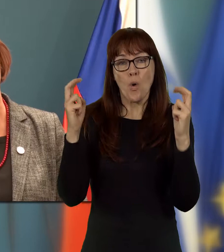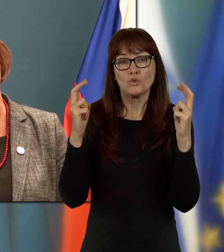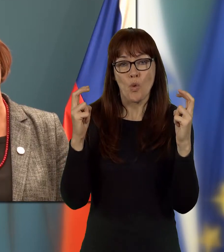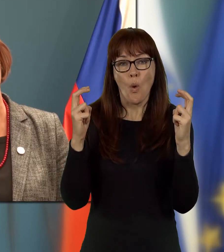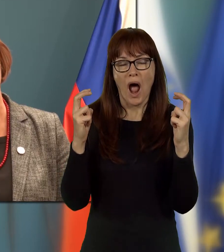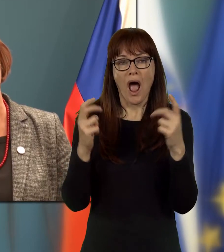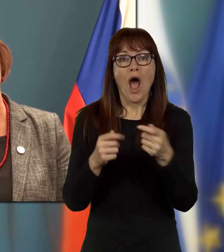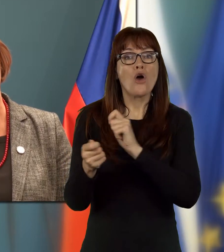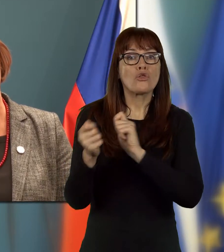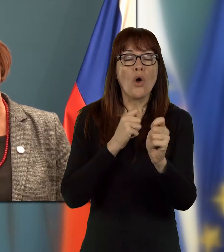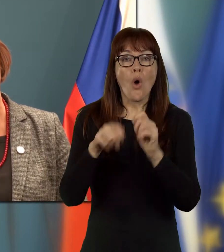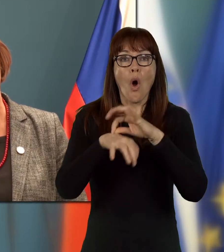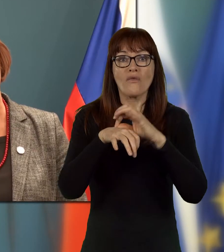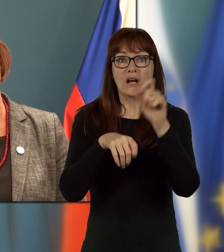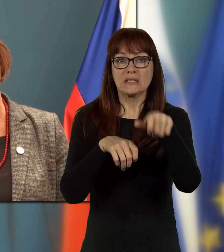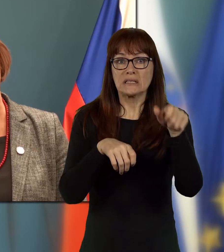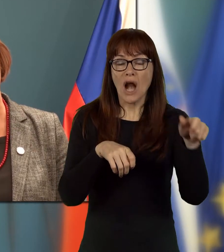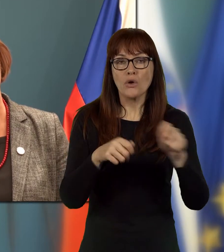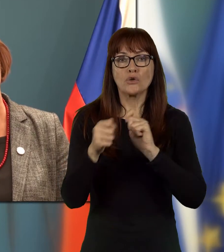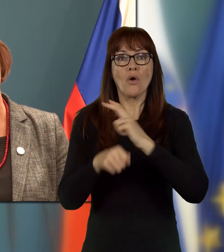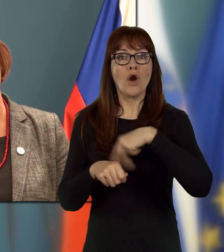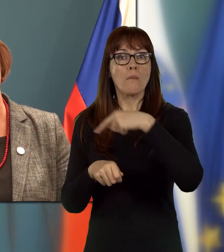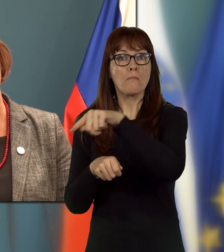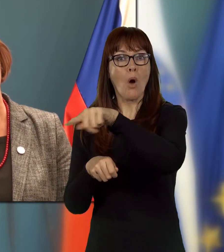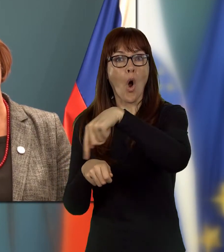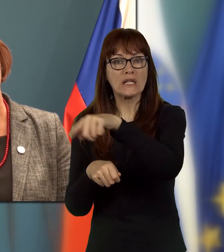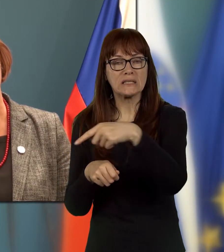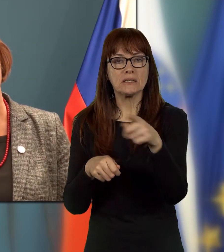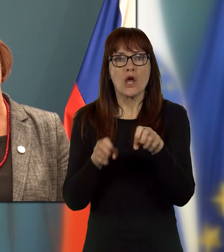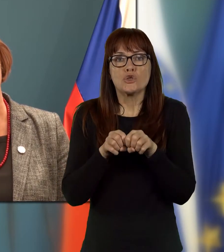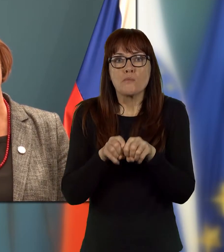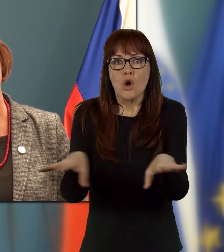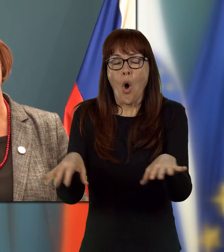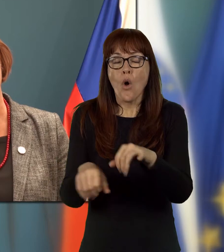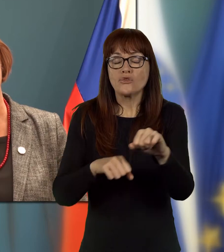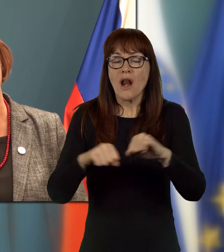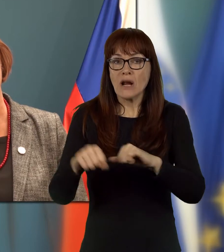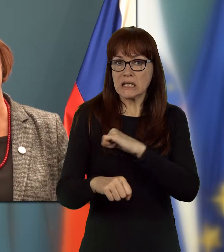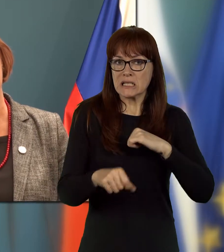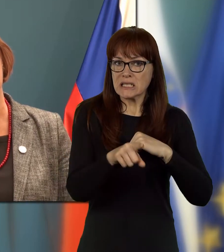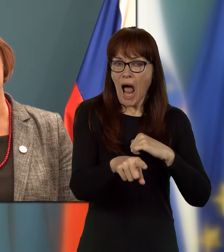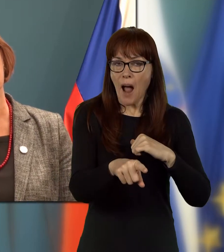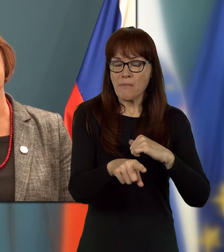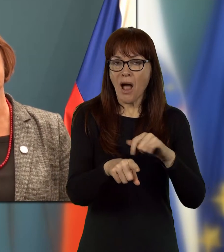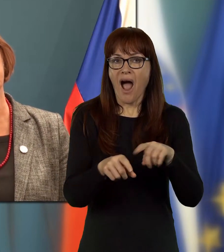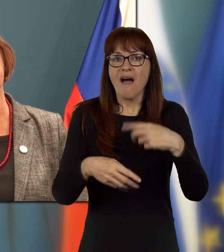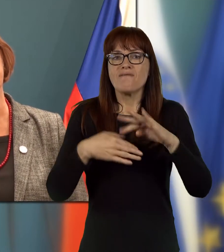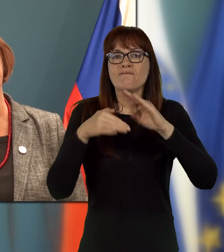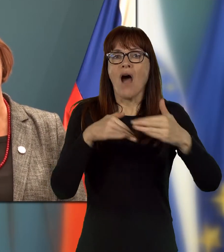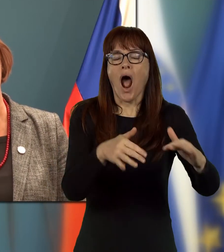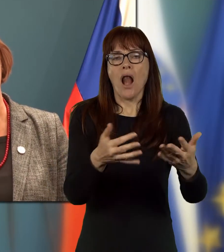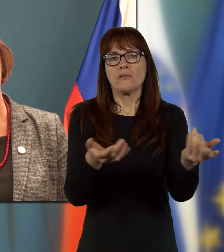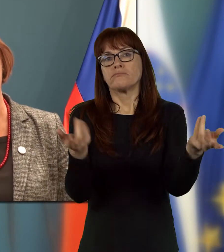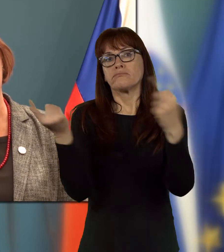nekako z dogovori z zdravniki, z dogovori s policisti, nekako in sprožila vlada sama pravzaprav ta